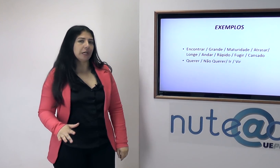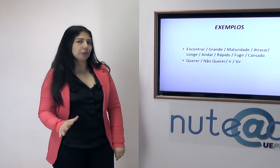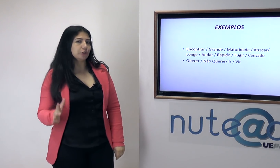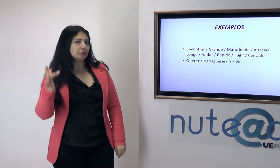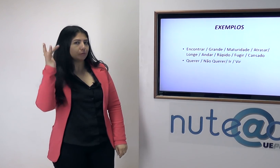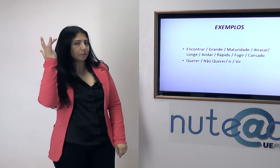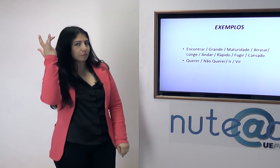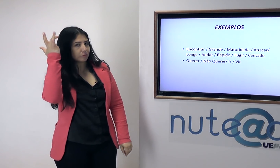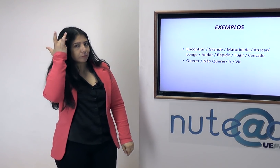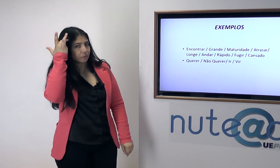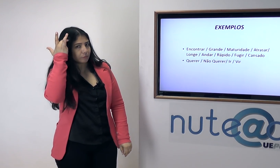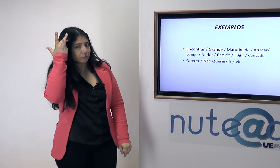Maturidade.